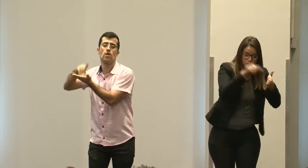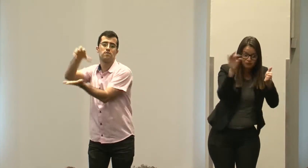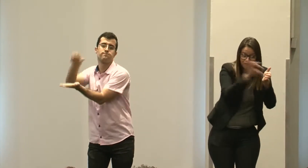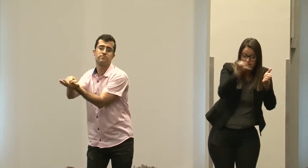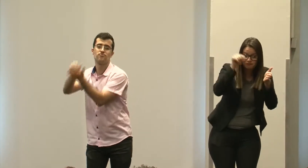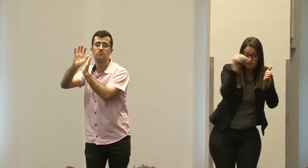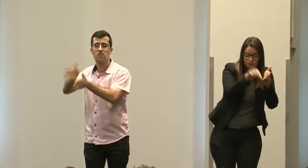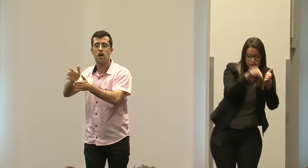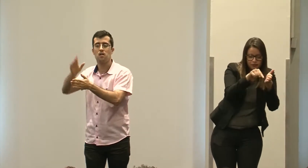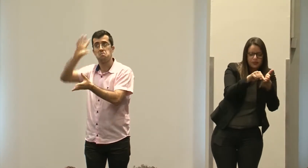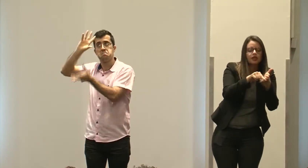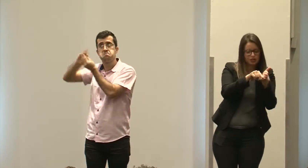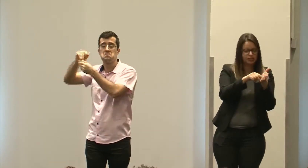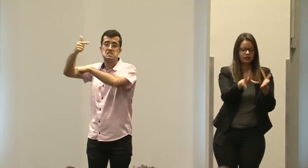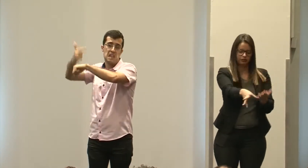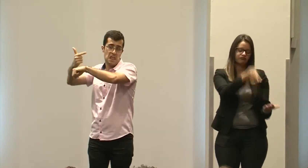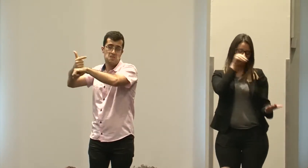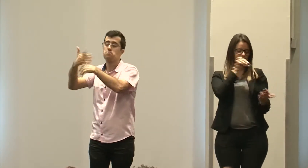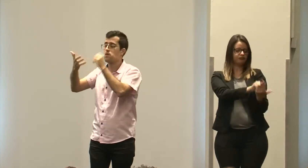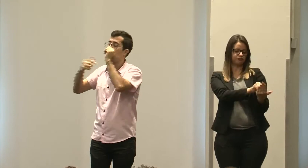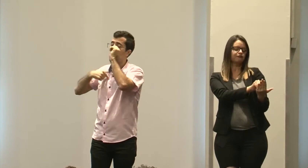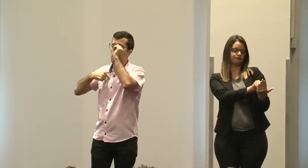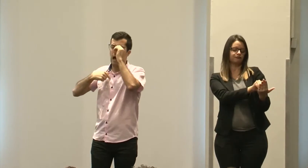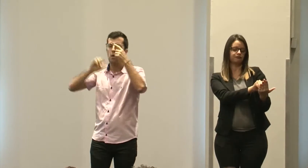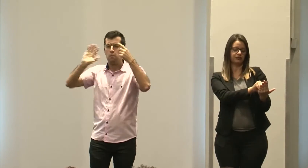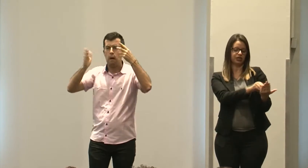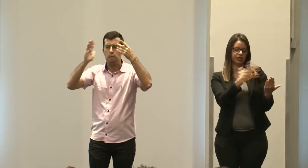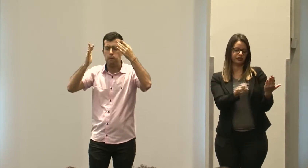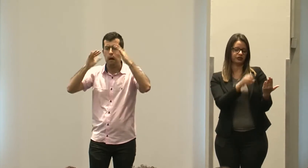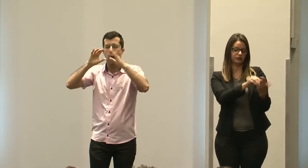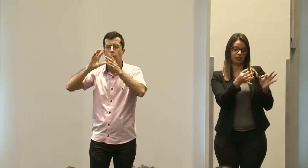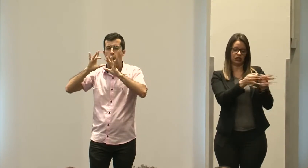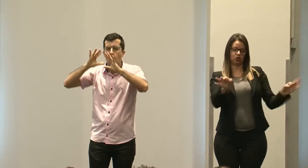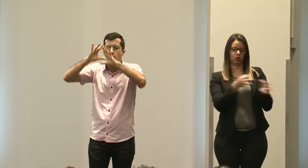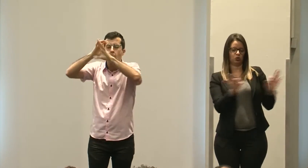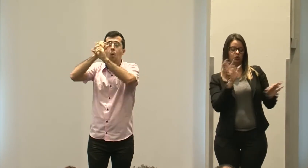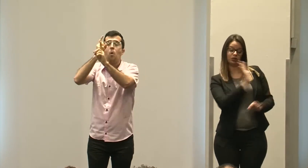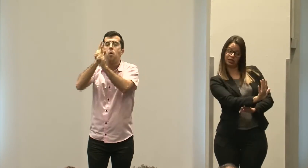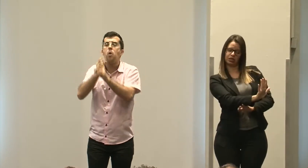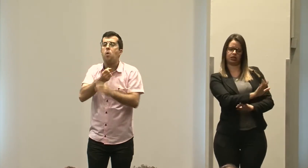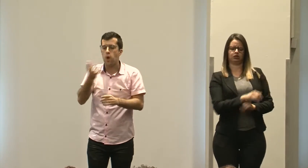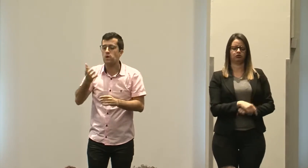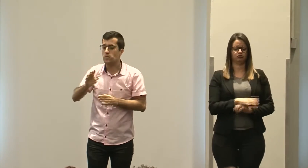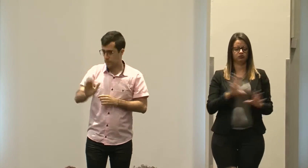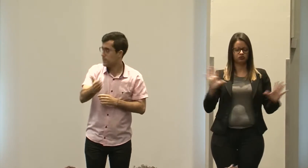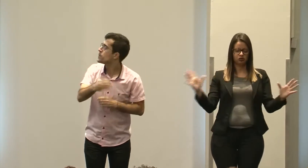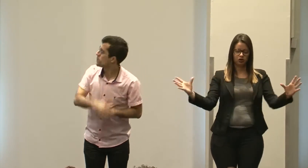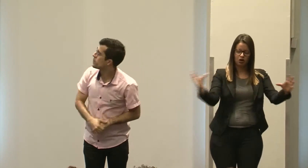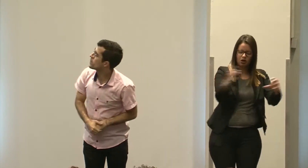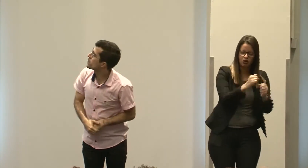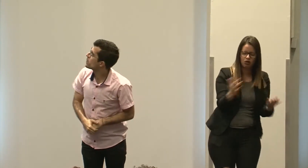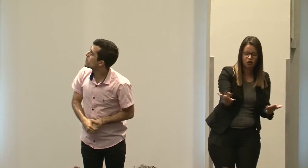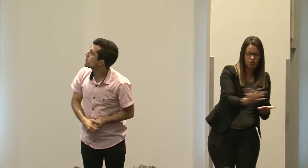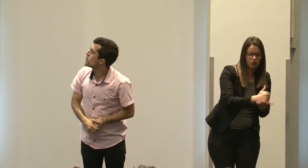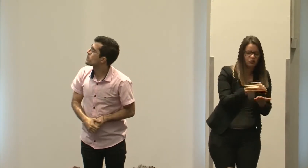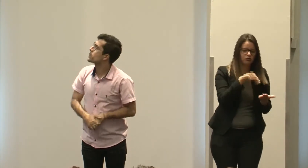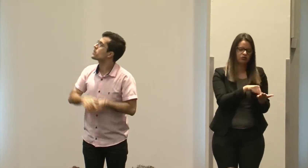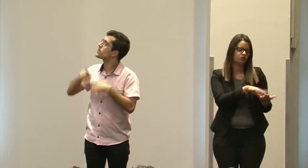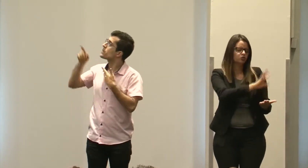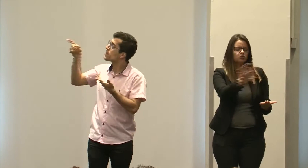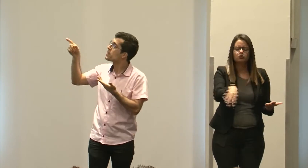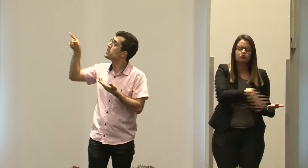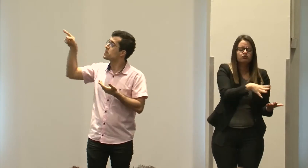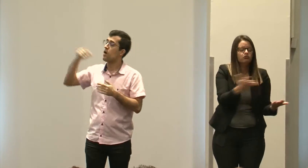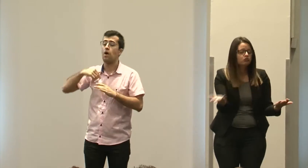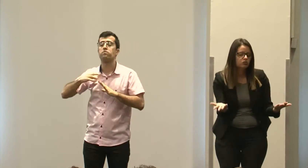sinal, inicialmente, o que era um sinal datilológico. E aí, fazendo essa análise, pode